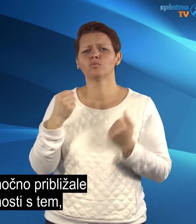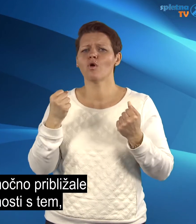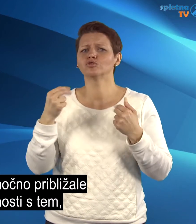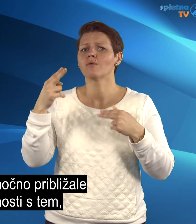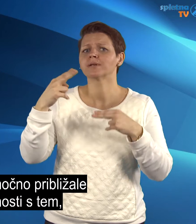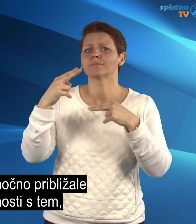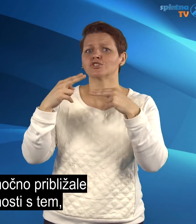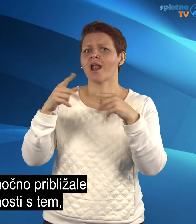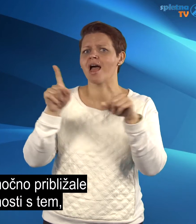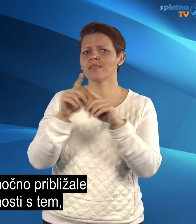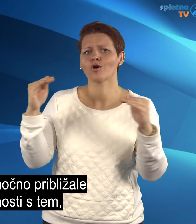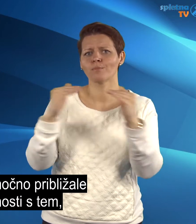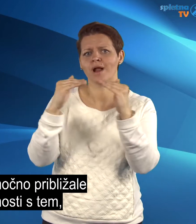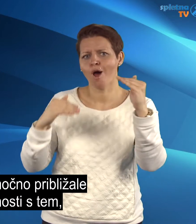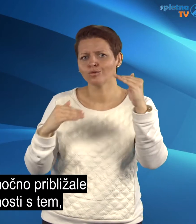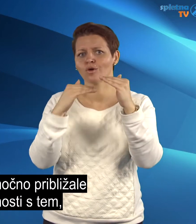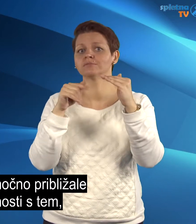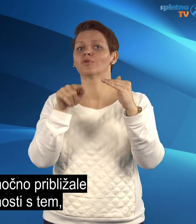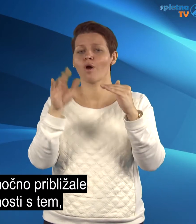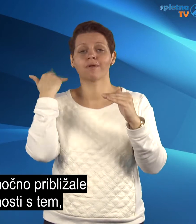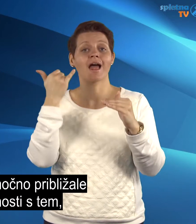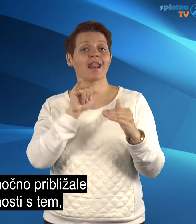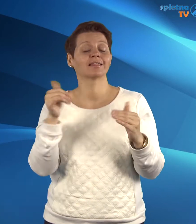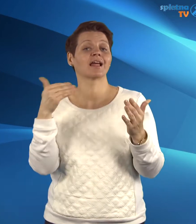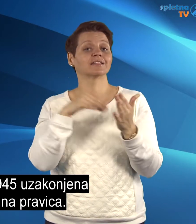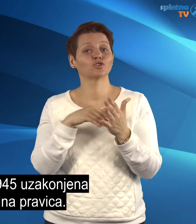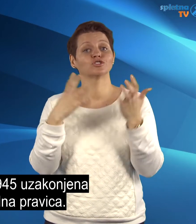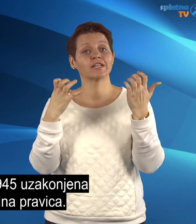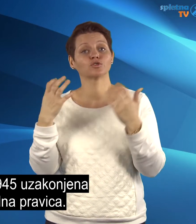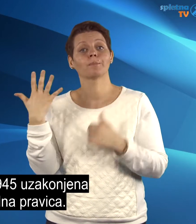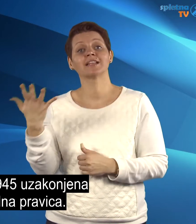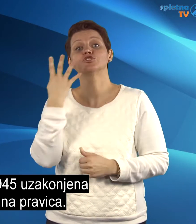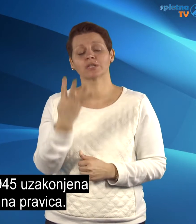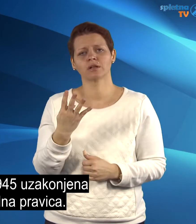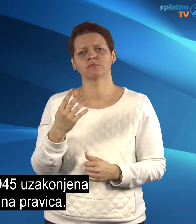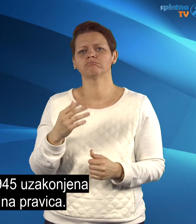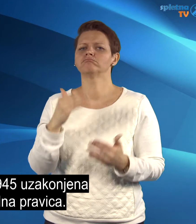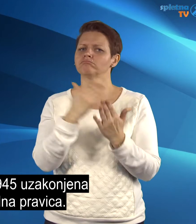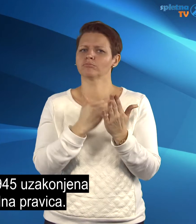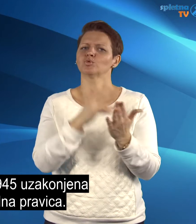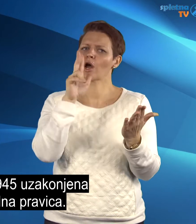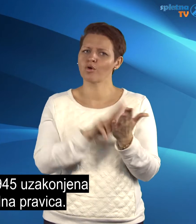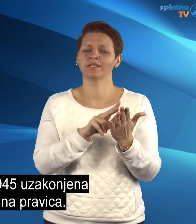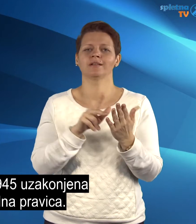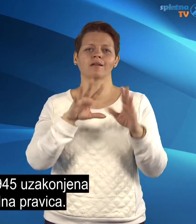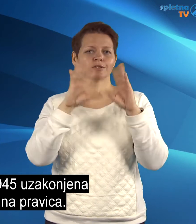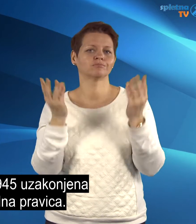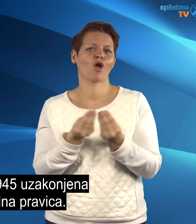Ženske so se močno približale enakopravnosti s tem, ko je bila leta 1945